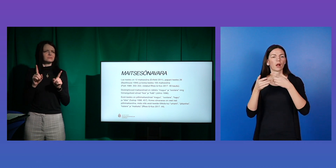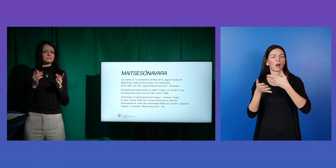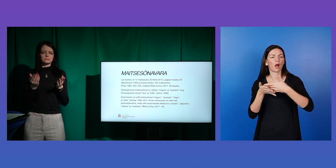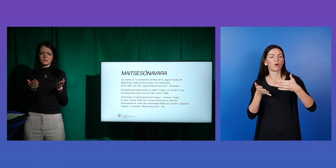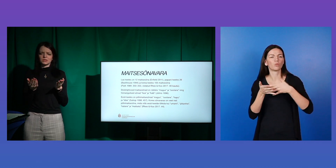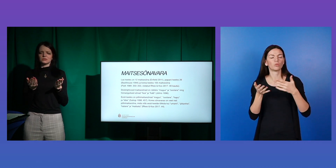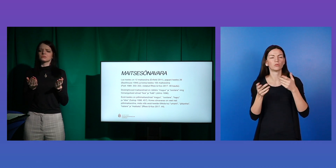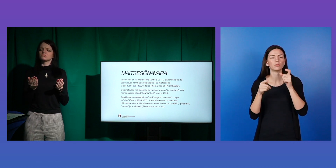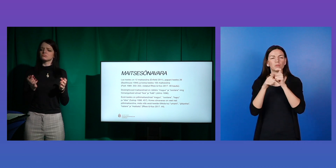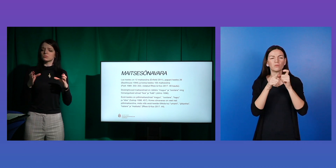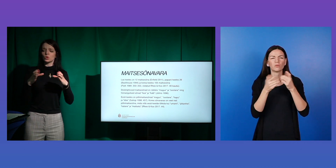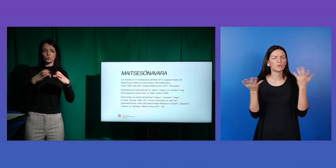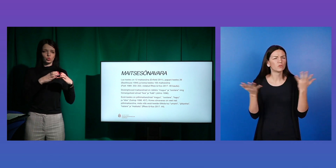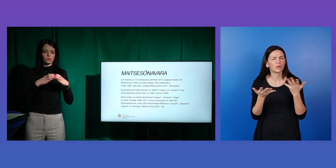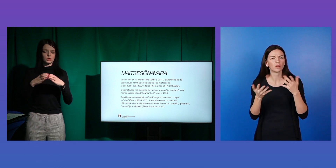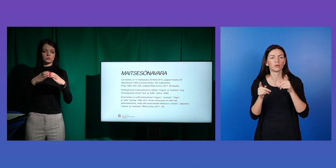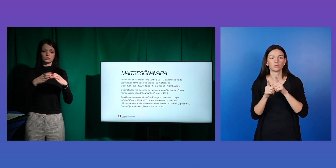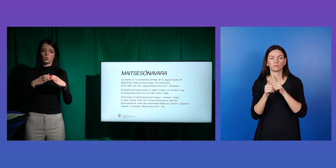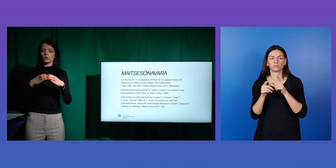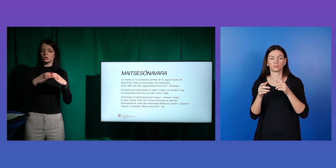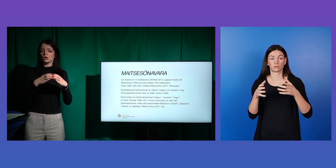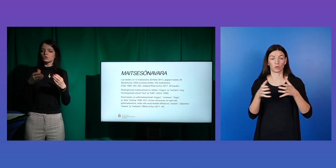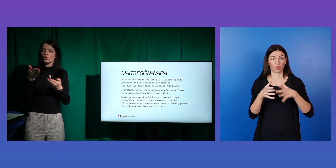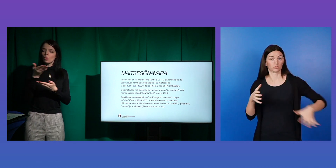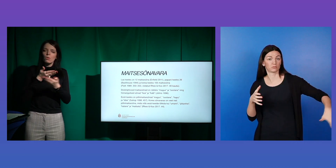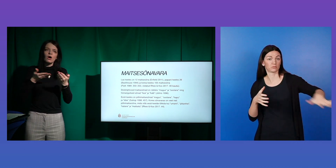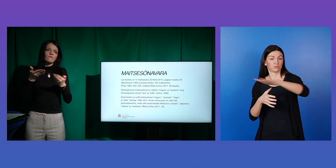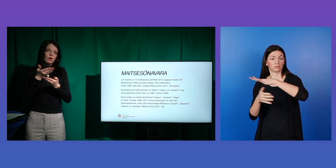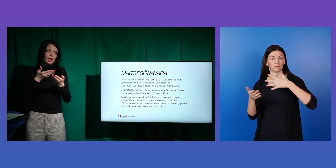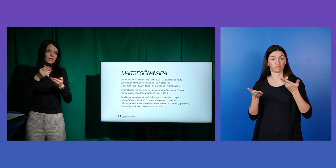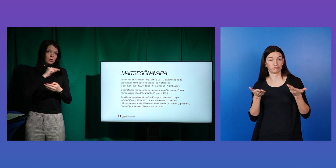võib siis igast uuringust üles leida.